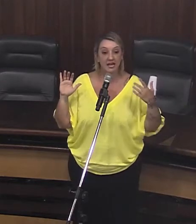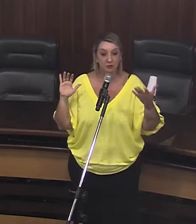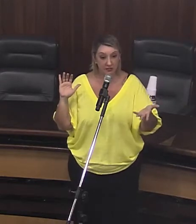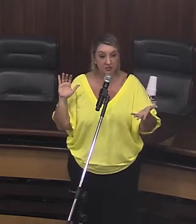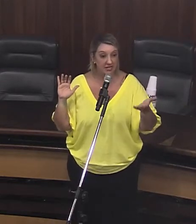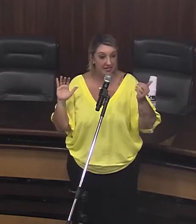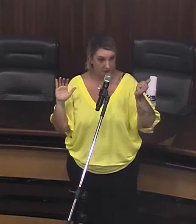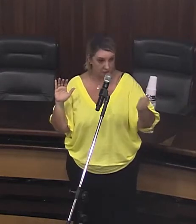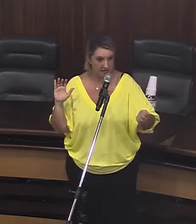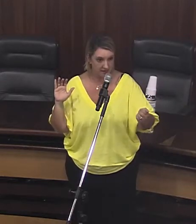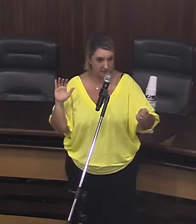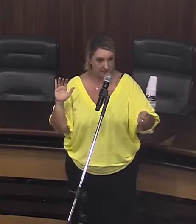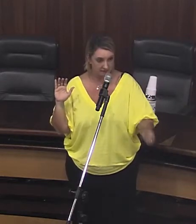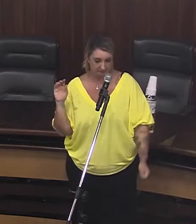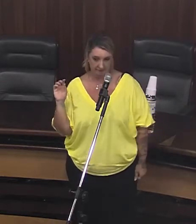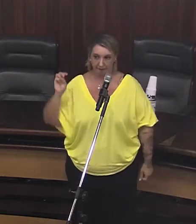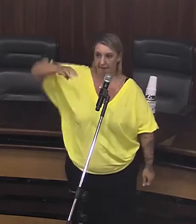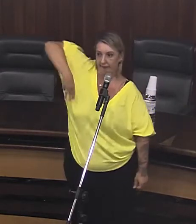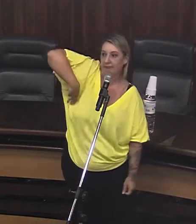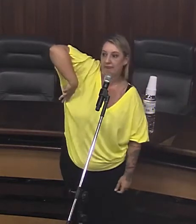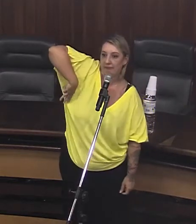quando chegar no M,